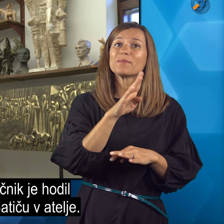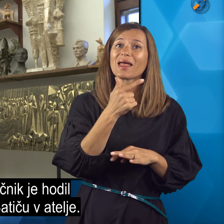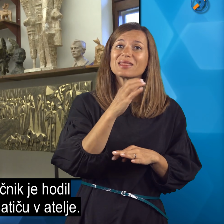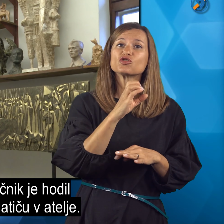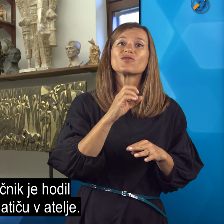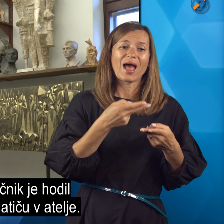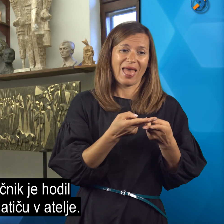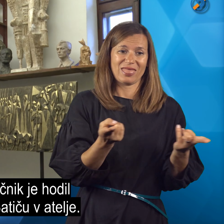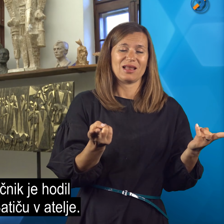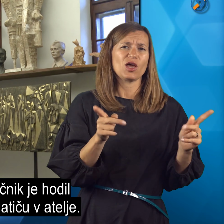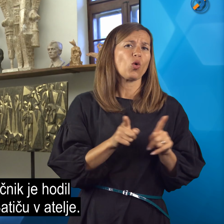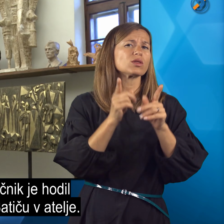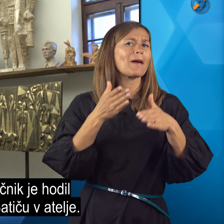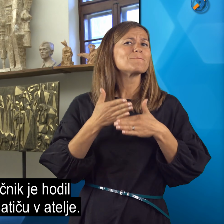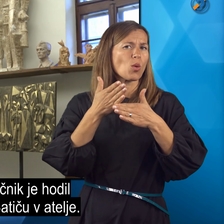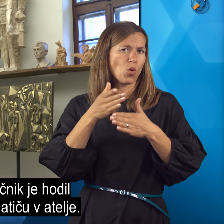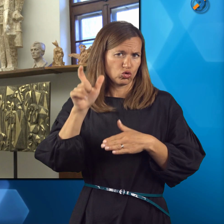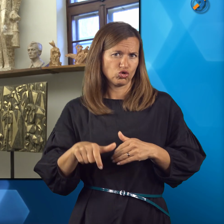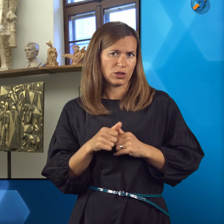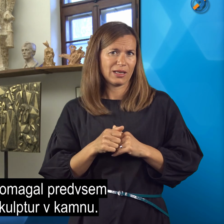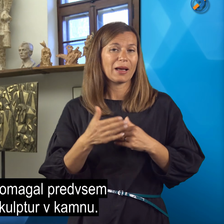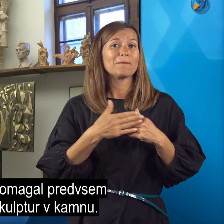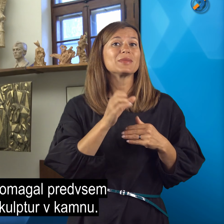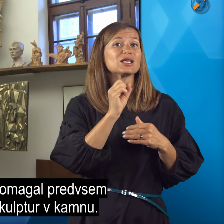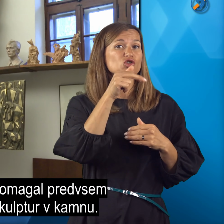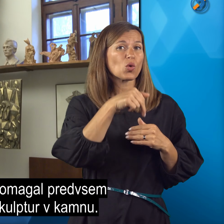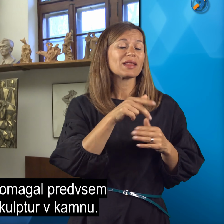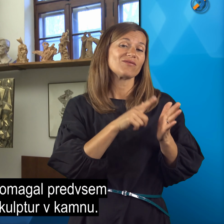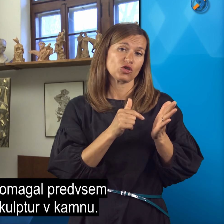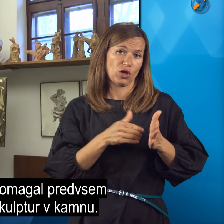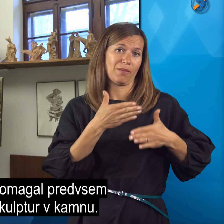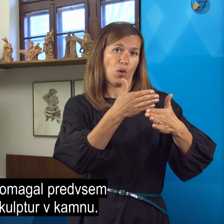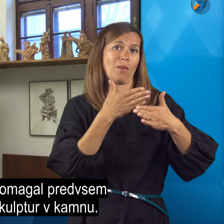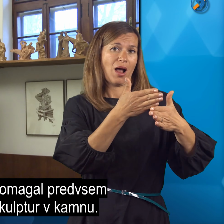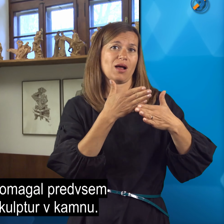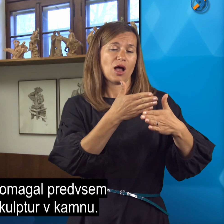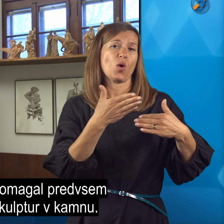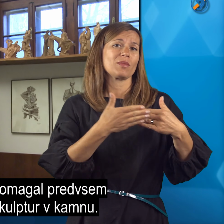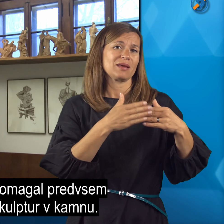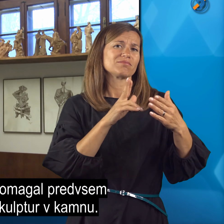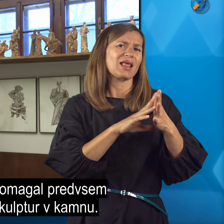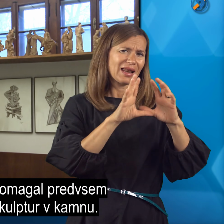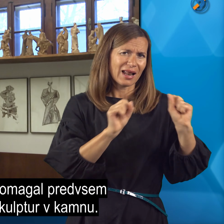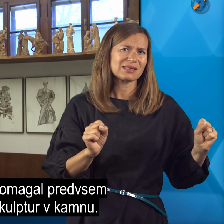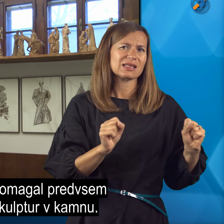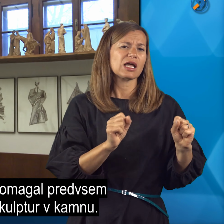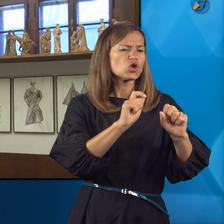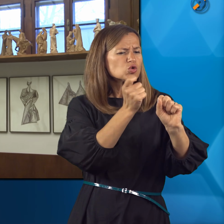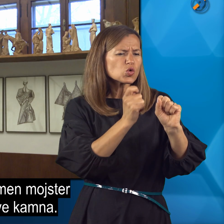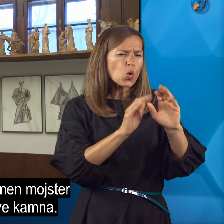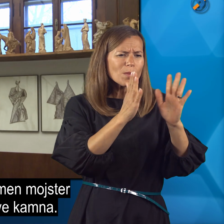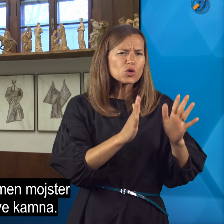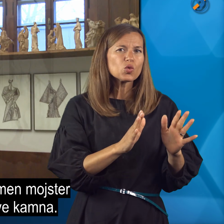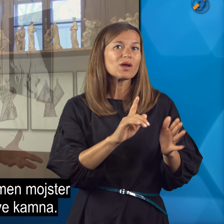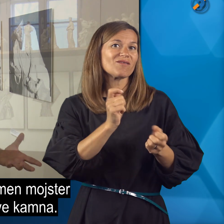kot pomočnik, kot pomagal mu je, Stojanu je večkrat pomagal pri realizaciji predvsem skulptur v kamnu.